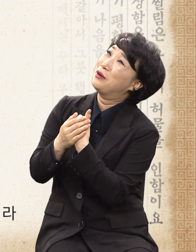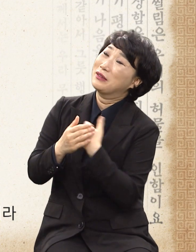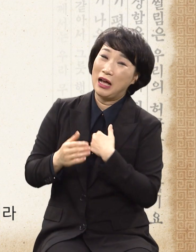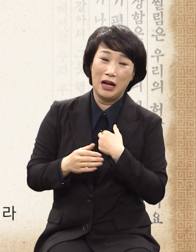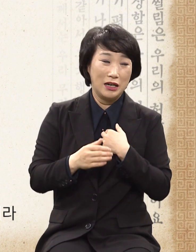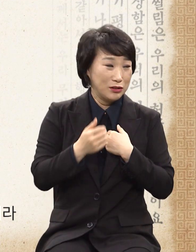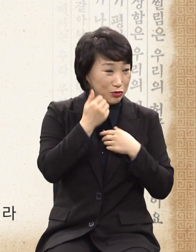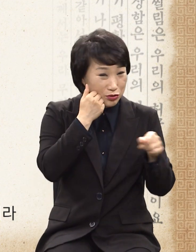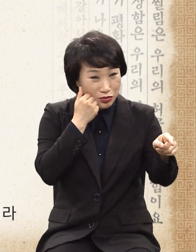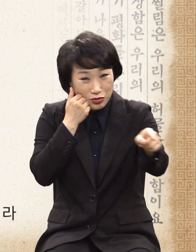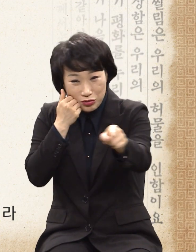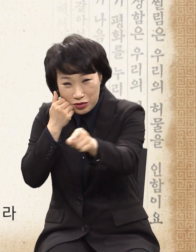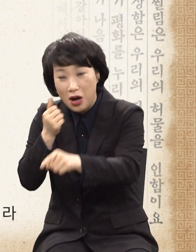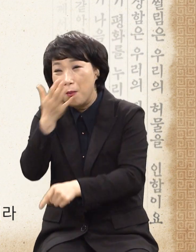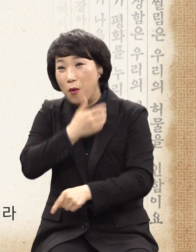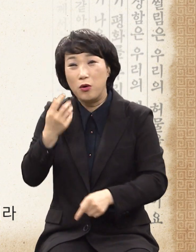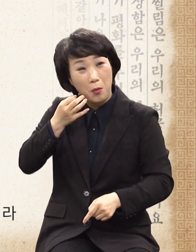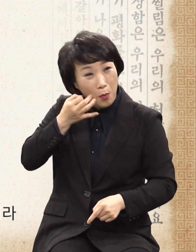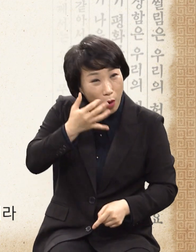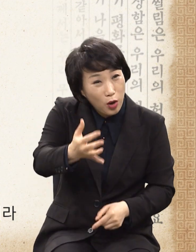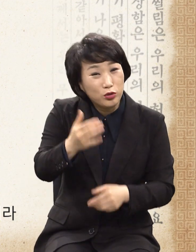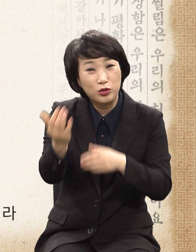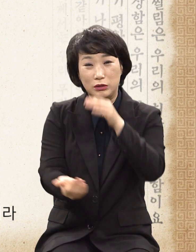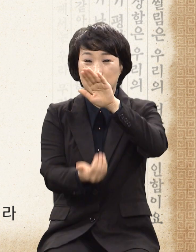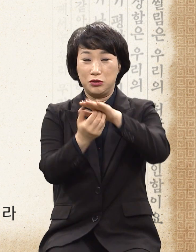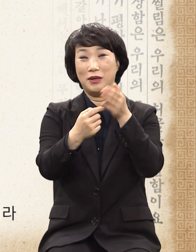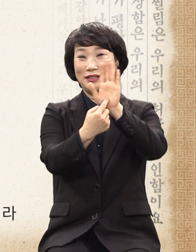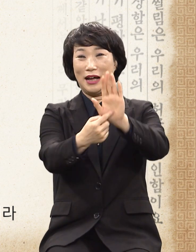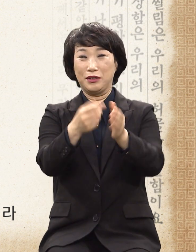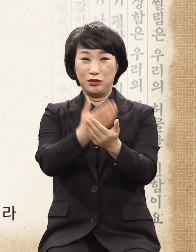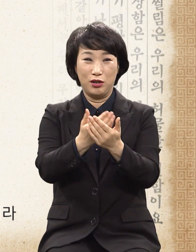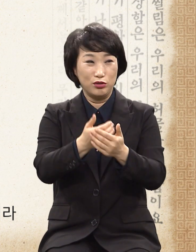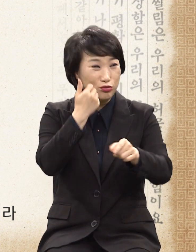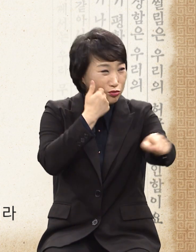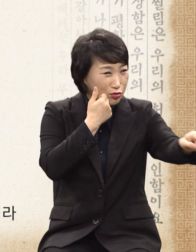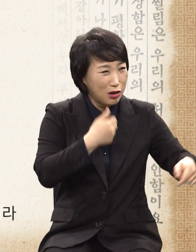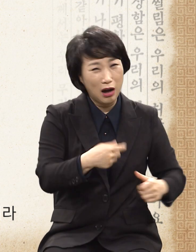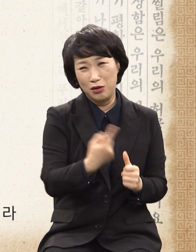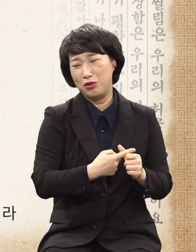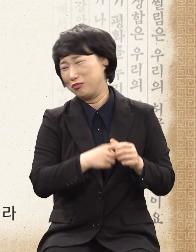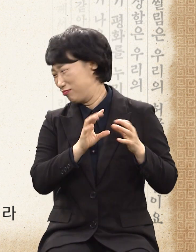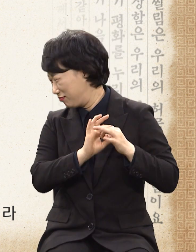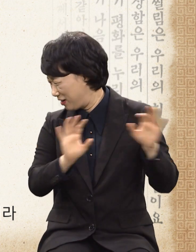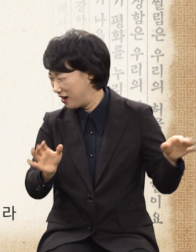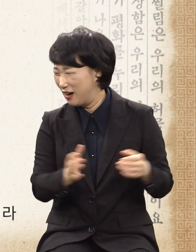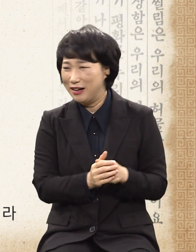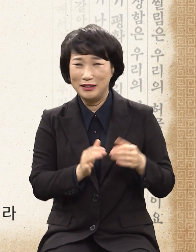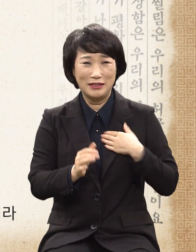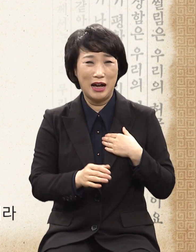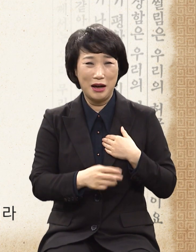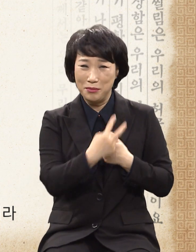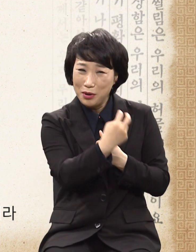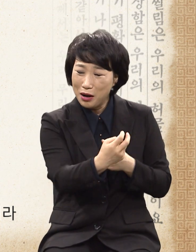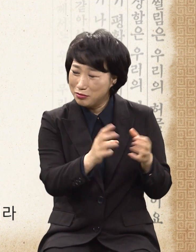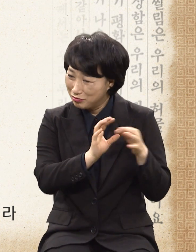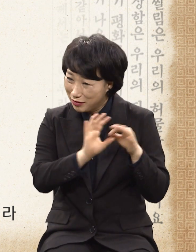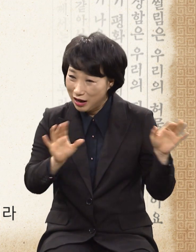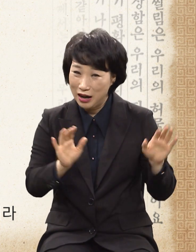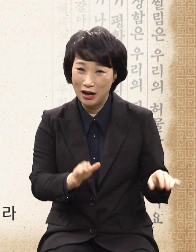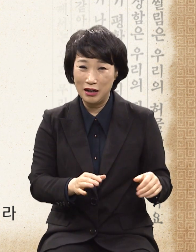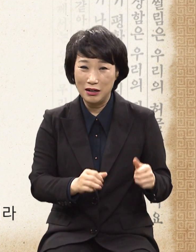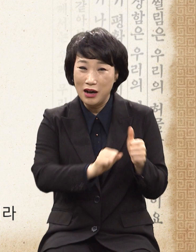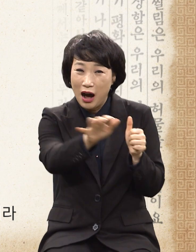나를 통해 복음이 이루어지게 하옵소서. 남들이 풍수부탁 할지라도 욕할지라도